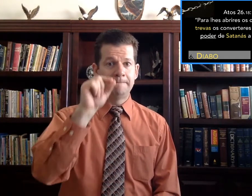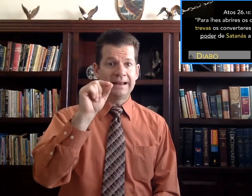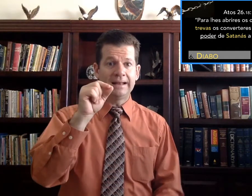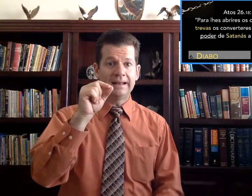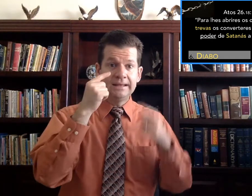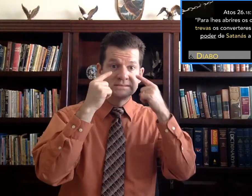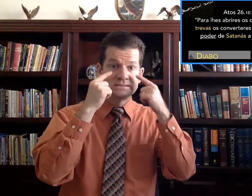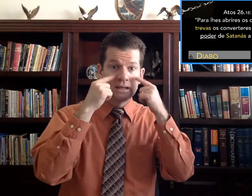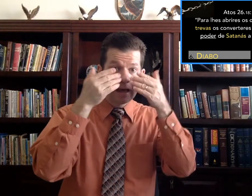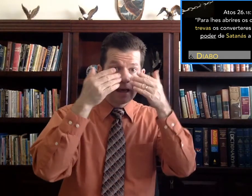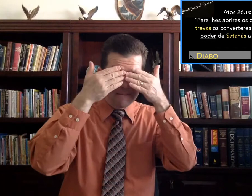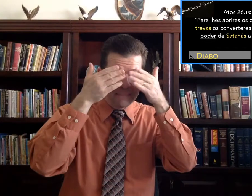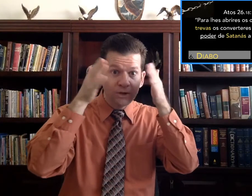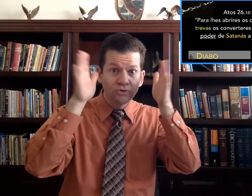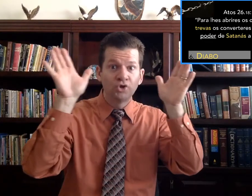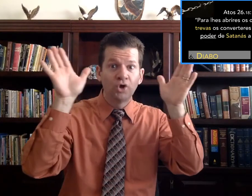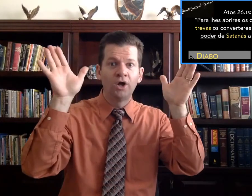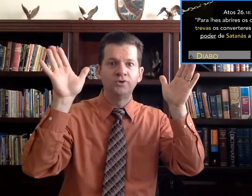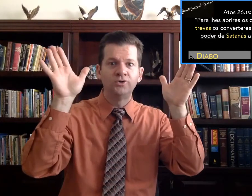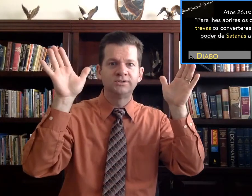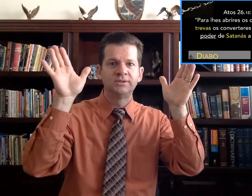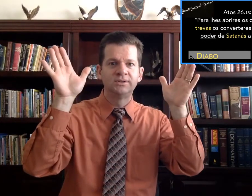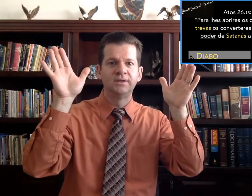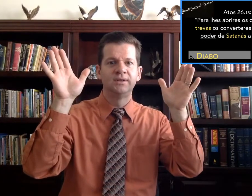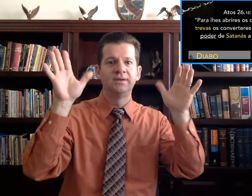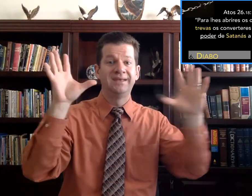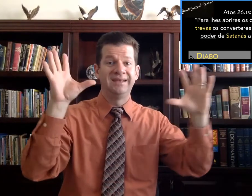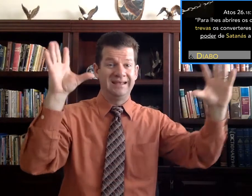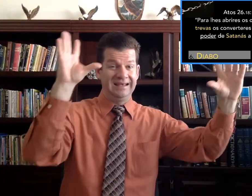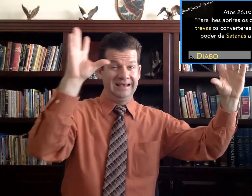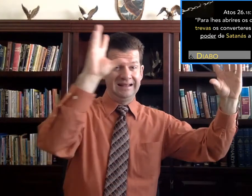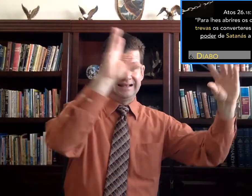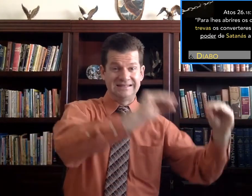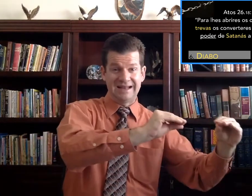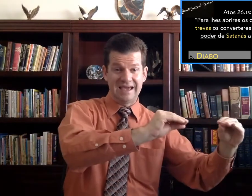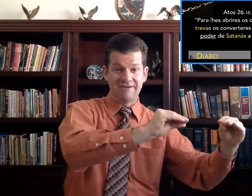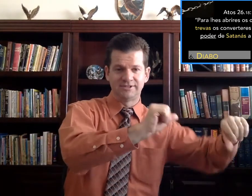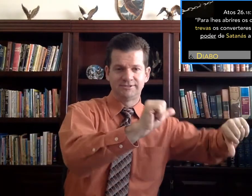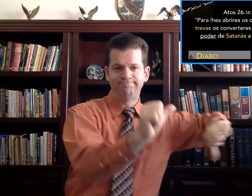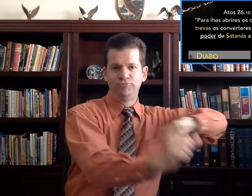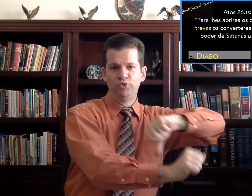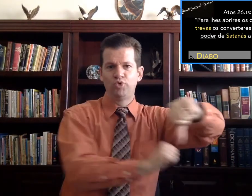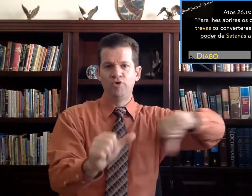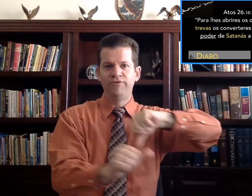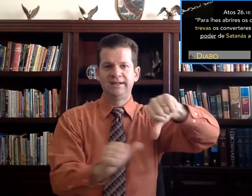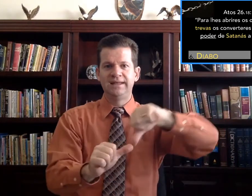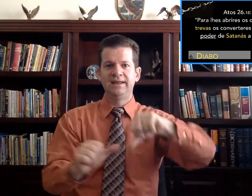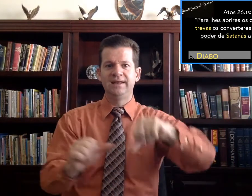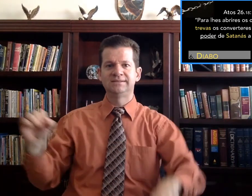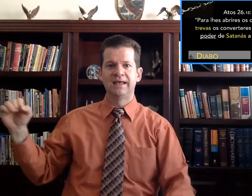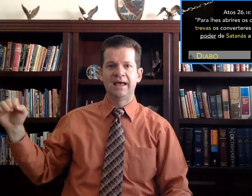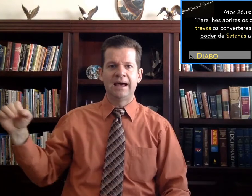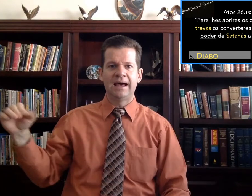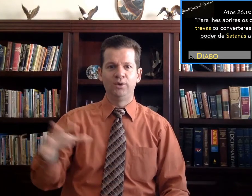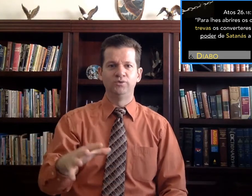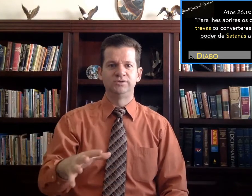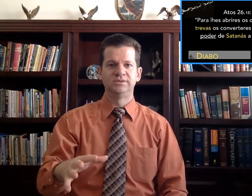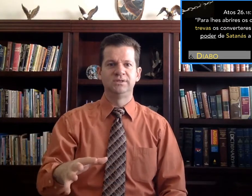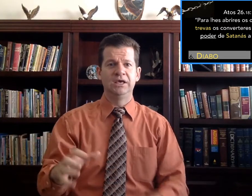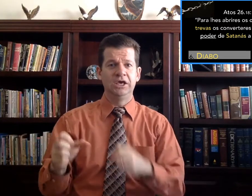Para lhes abrir os olhos e das trevas converteres à luz e